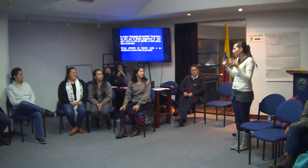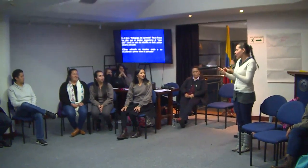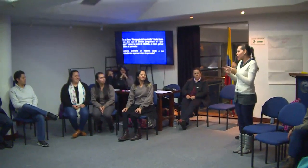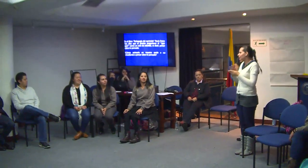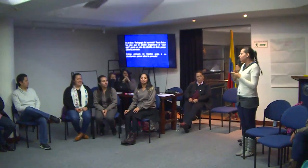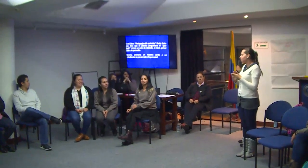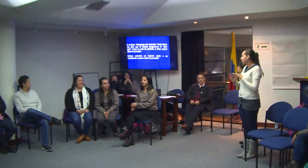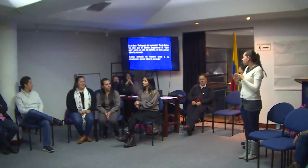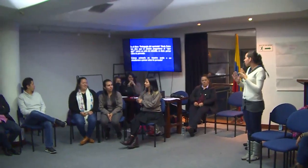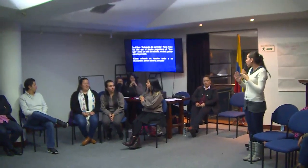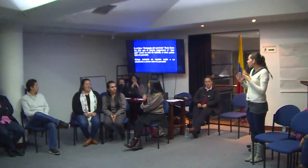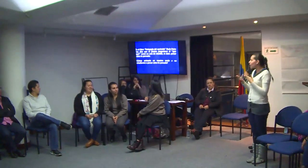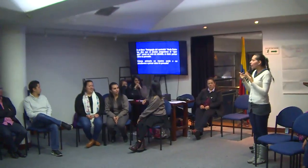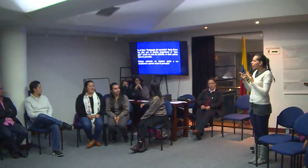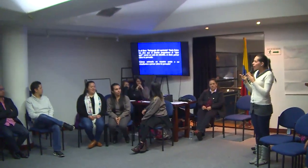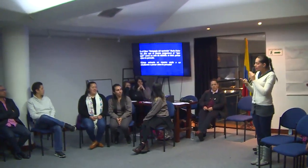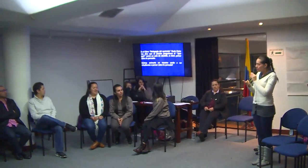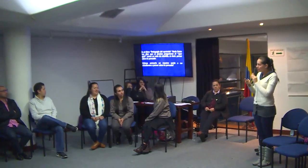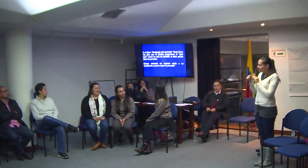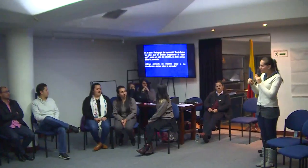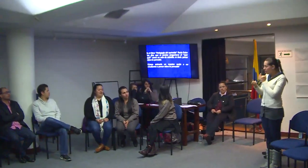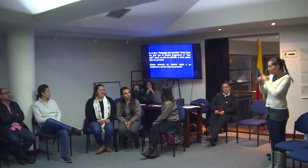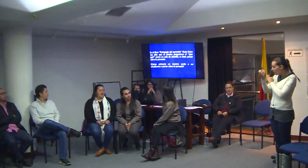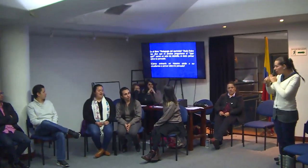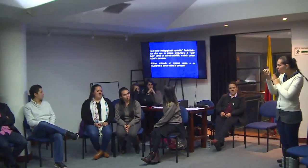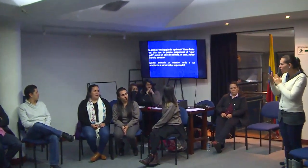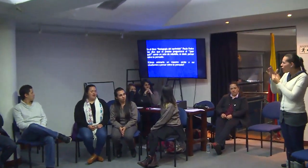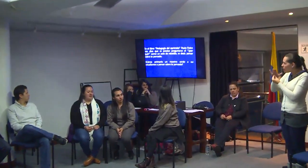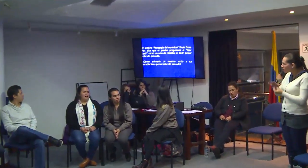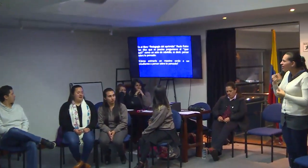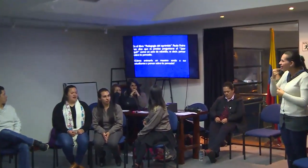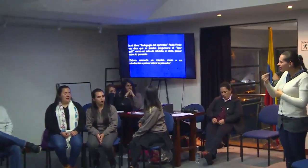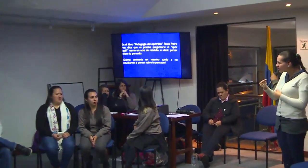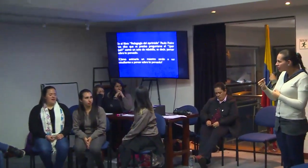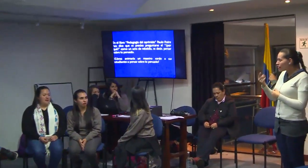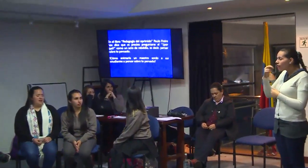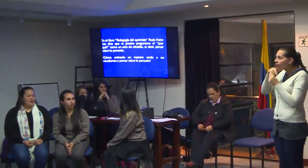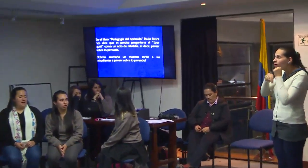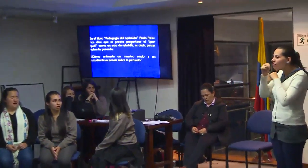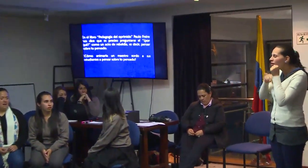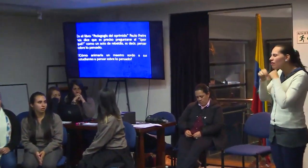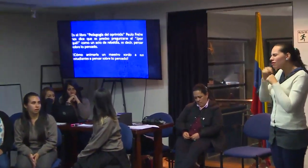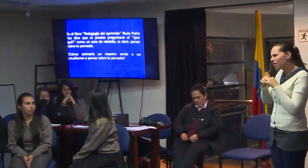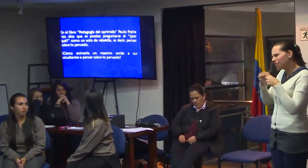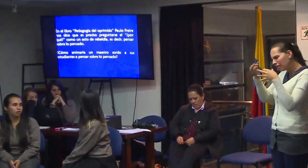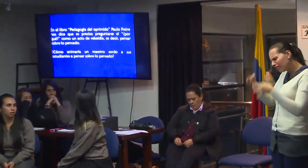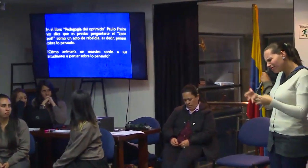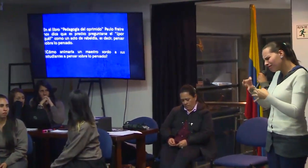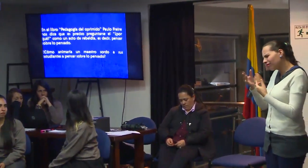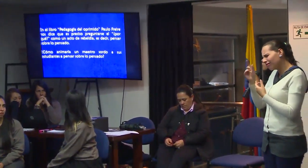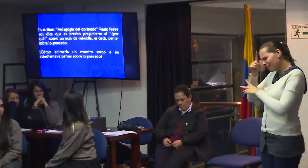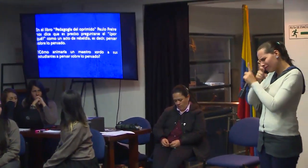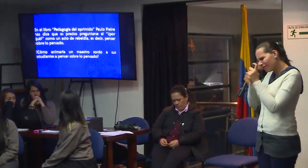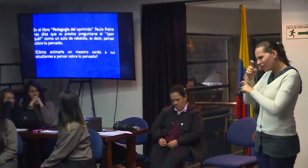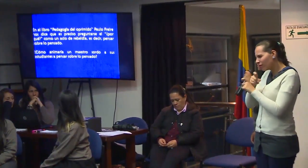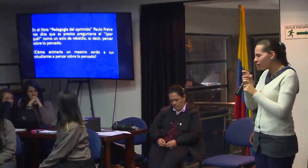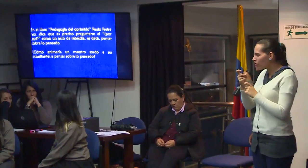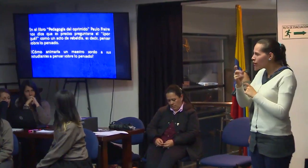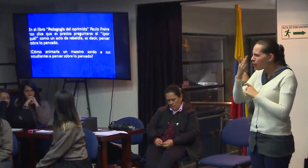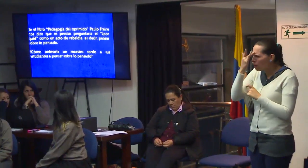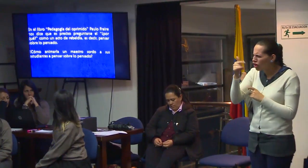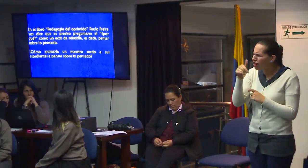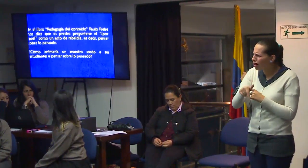en el libro Pedagogía del Oprimido, Paulo Freire nos dice que es preciso preguntarse el por qué, el por qué como un